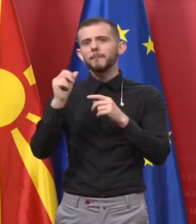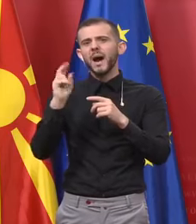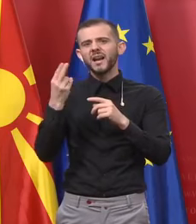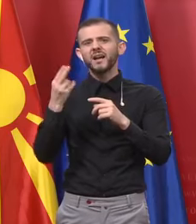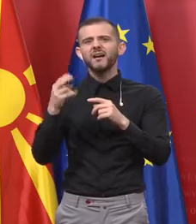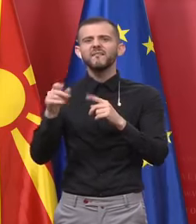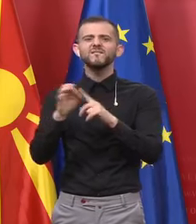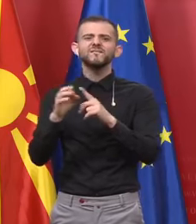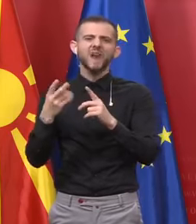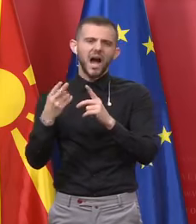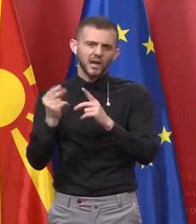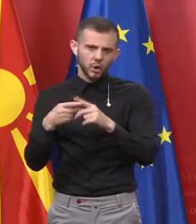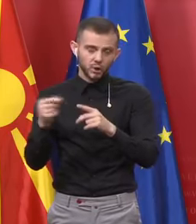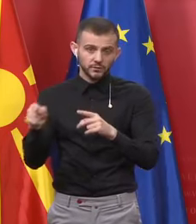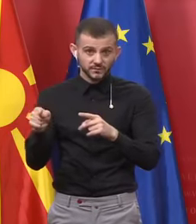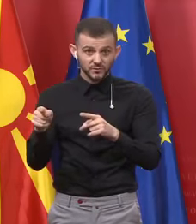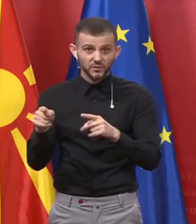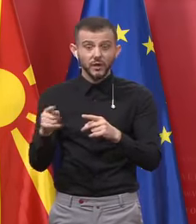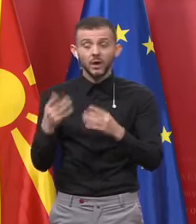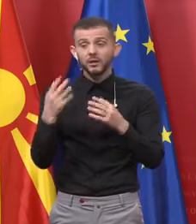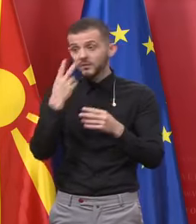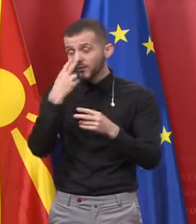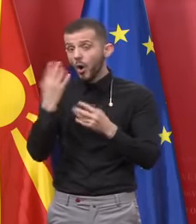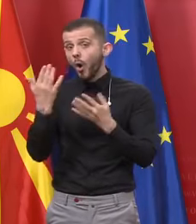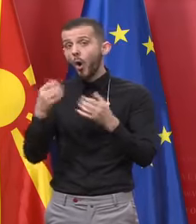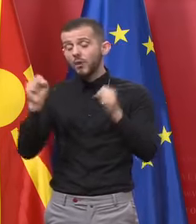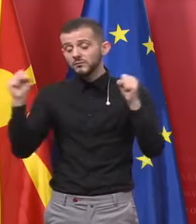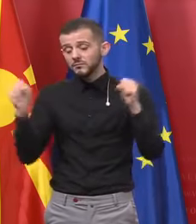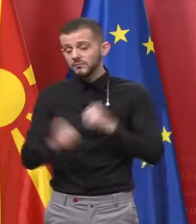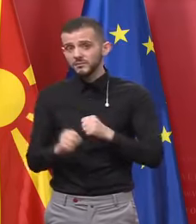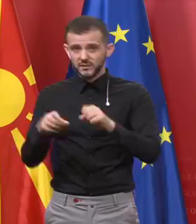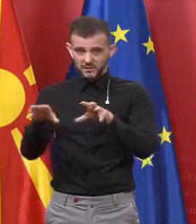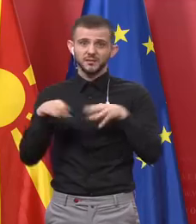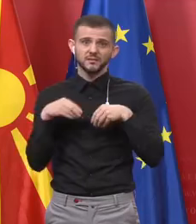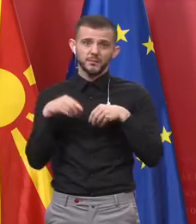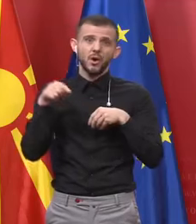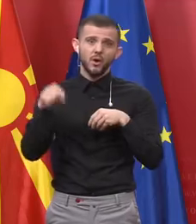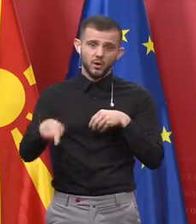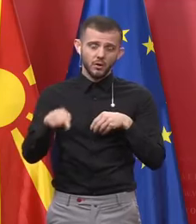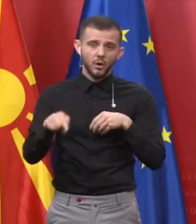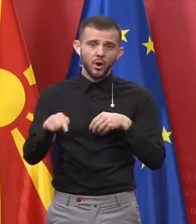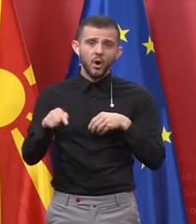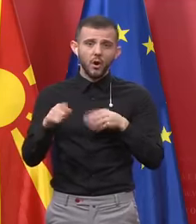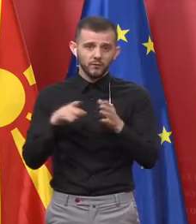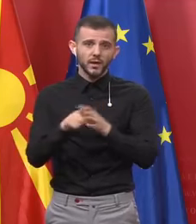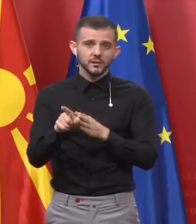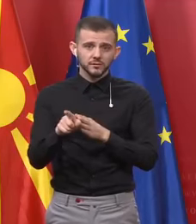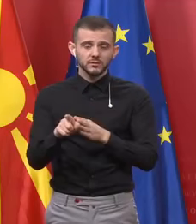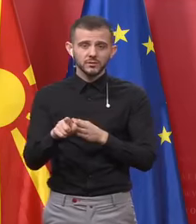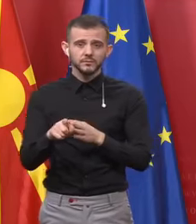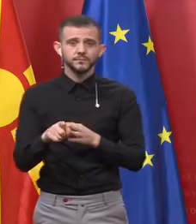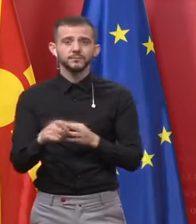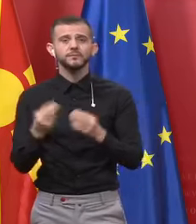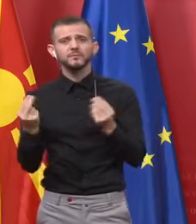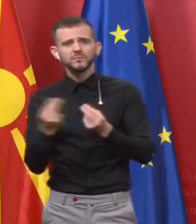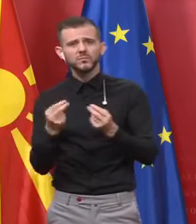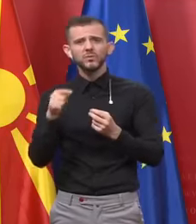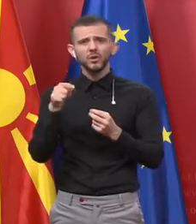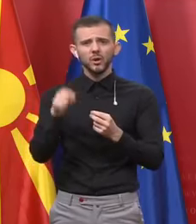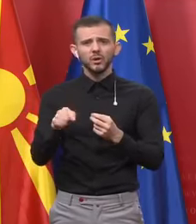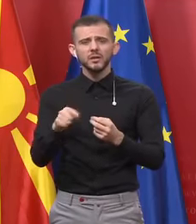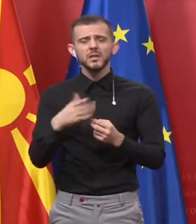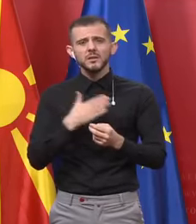зависи колку сериозно се земаат, да кажам, сериозно тие резултати, заради тоа што